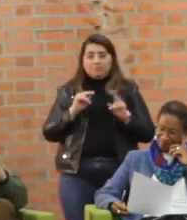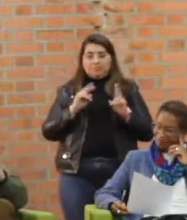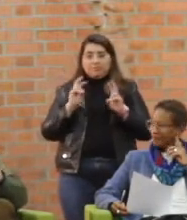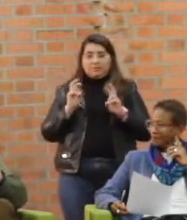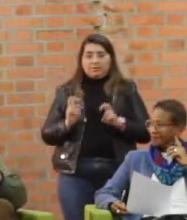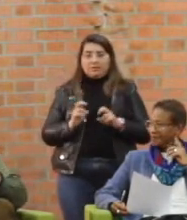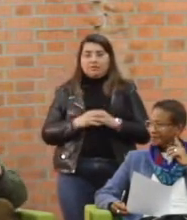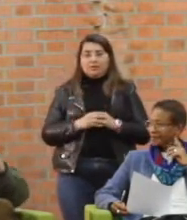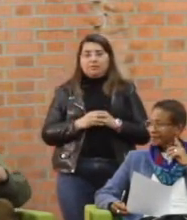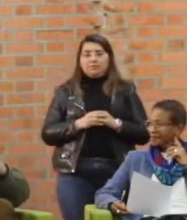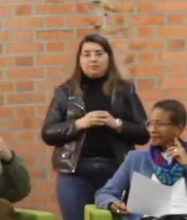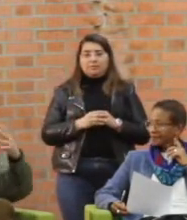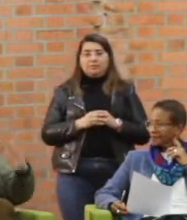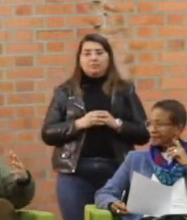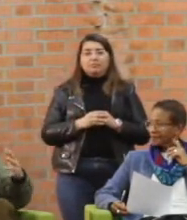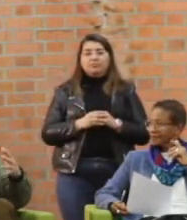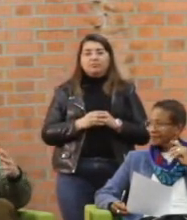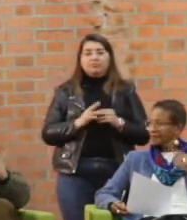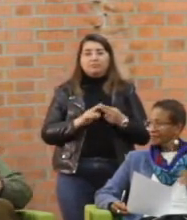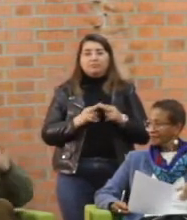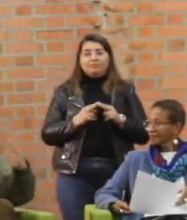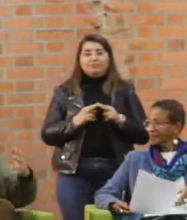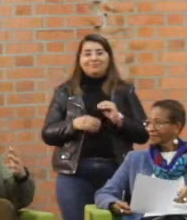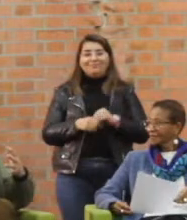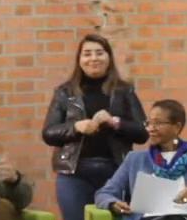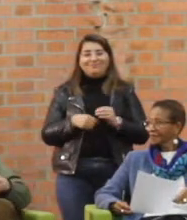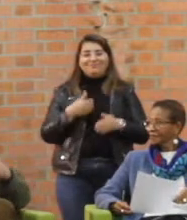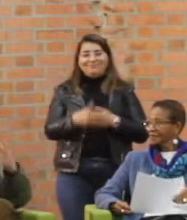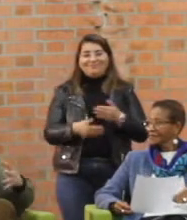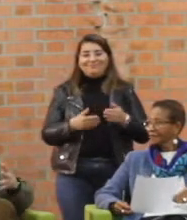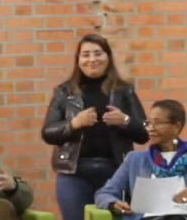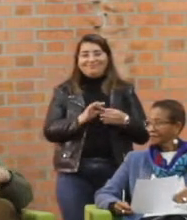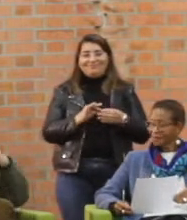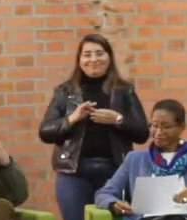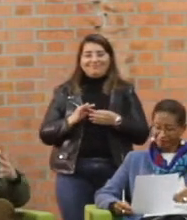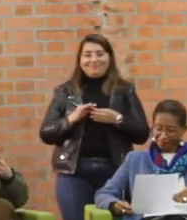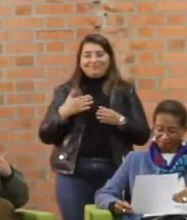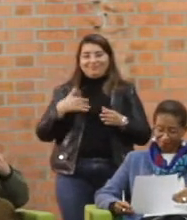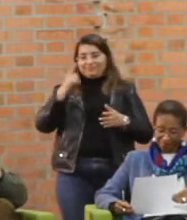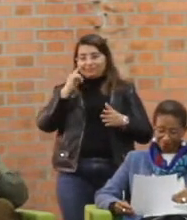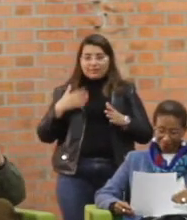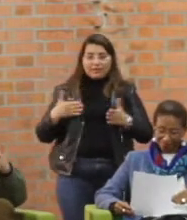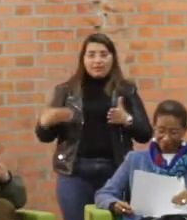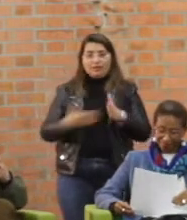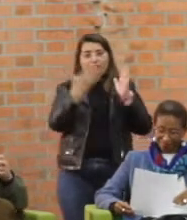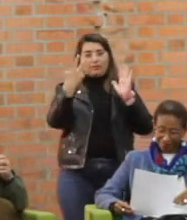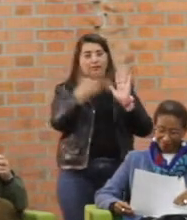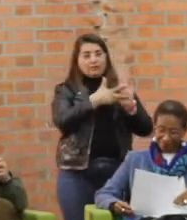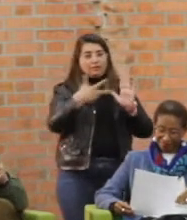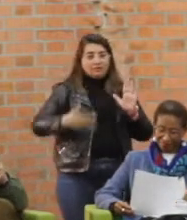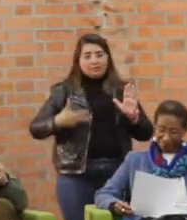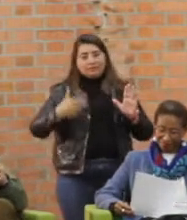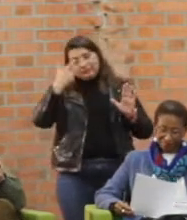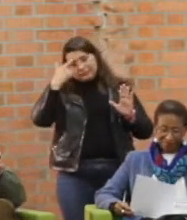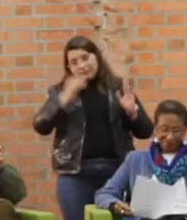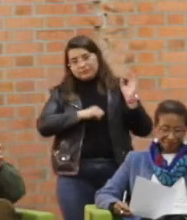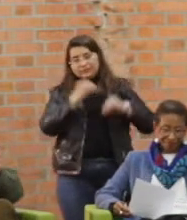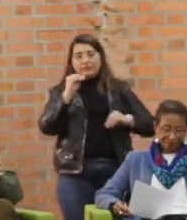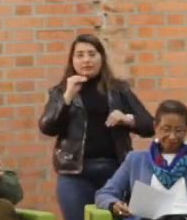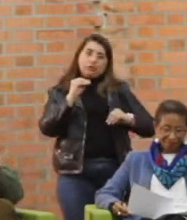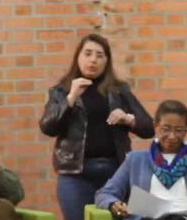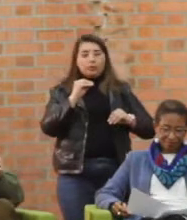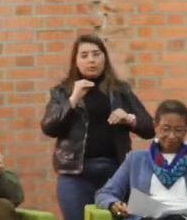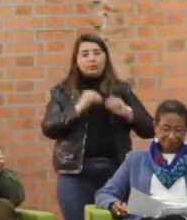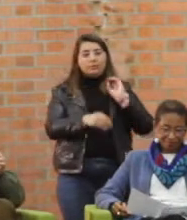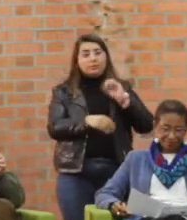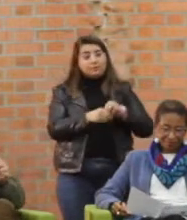a servir en las elecciones presidenciales para irse contra la corte irse contra todo el progresismo en Colombia y